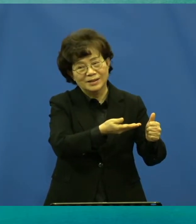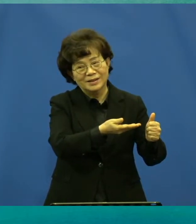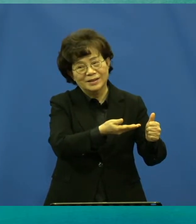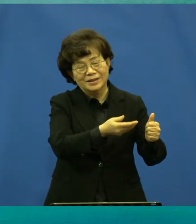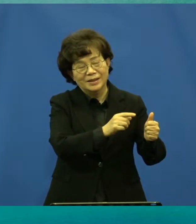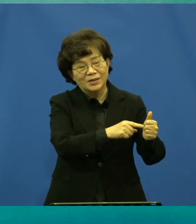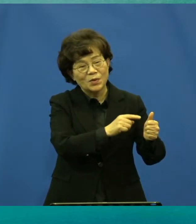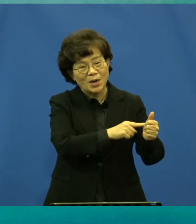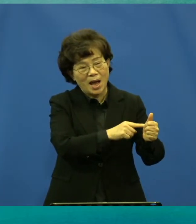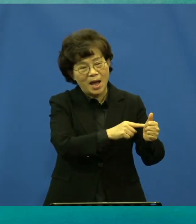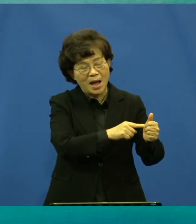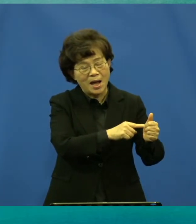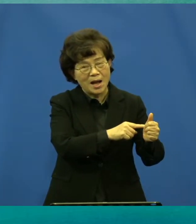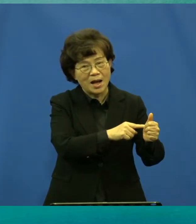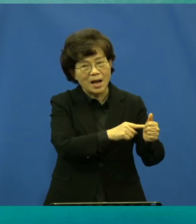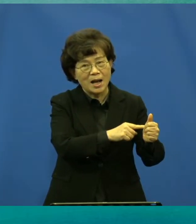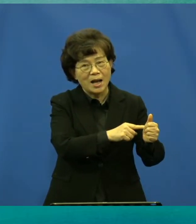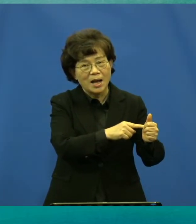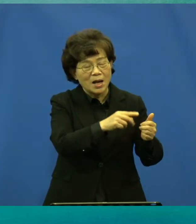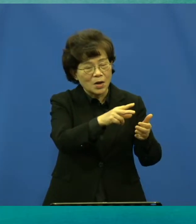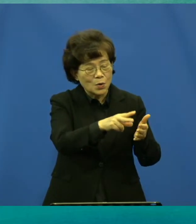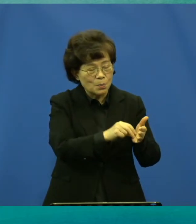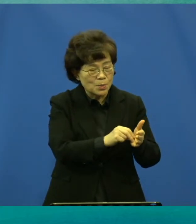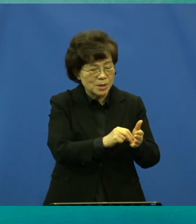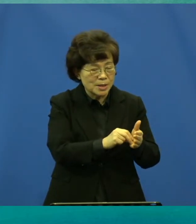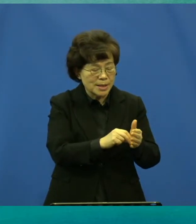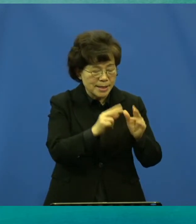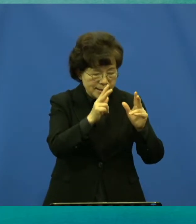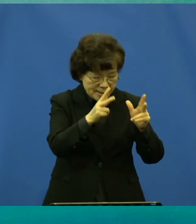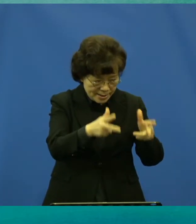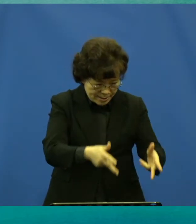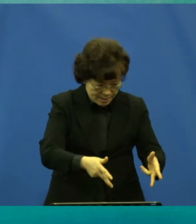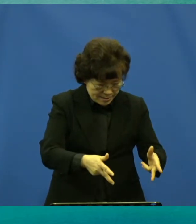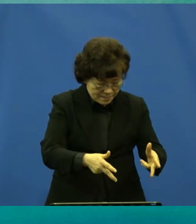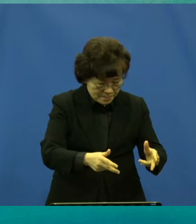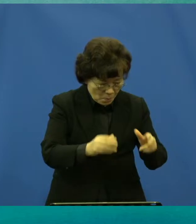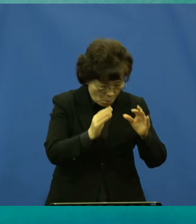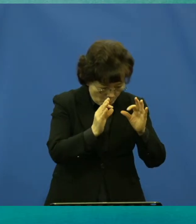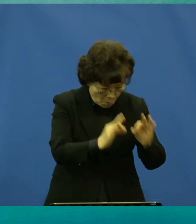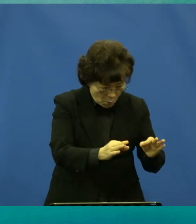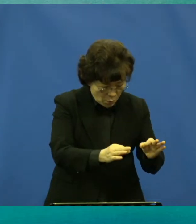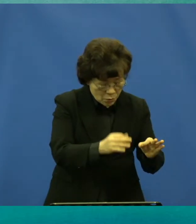요나 자신이 그 문제에 직접 직면하게 하십니다.